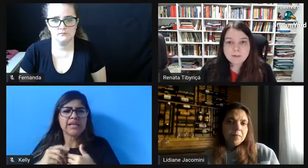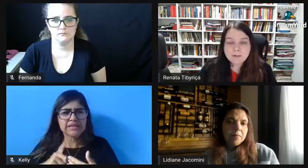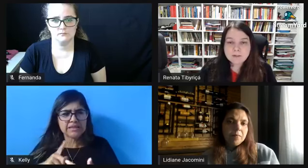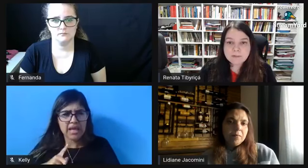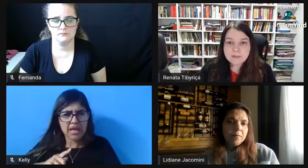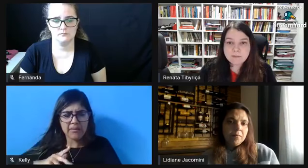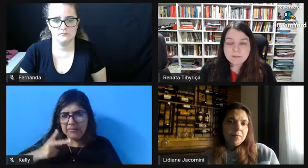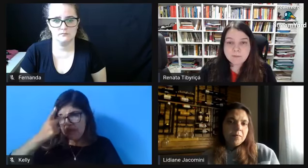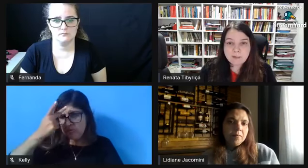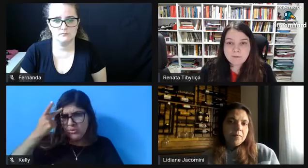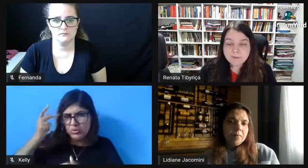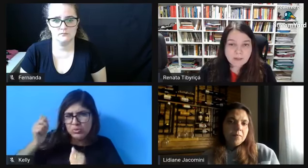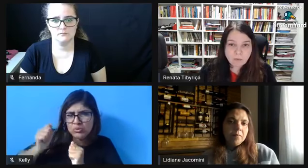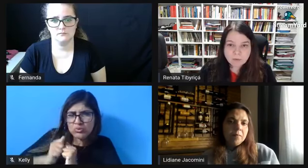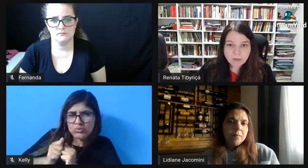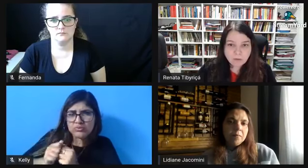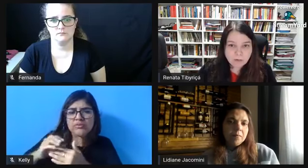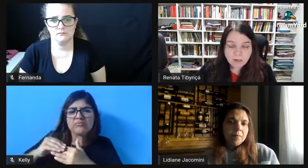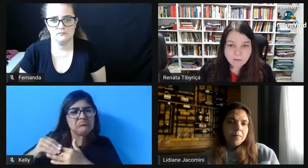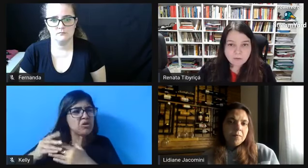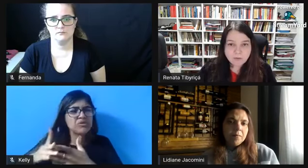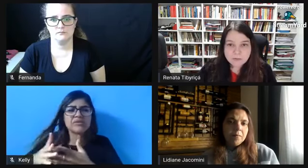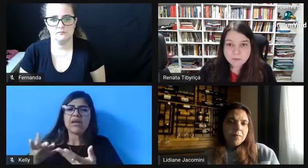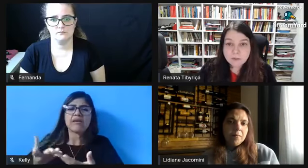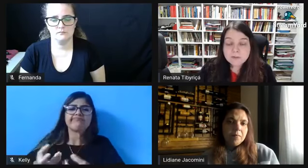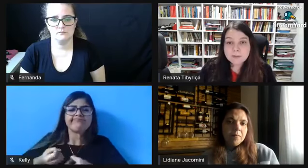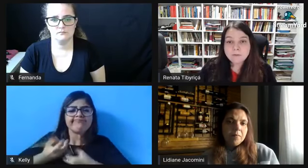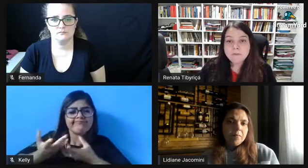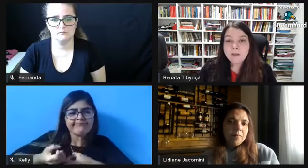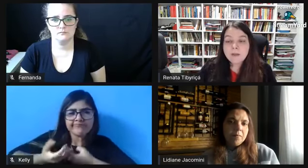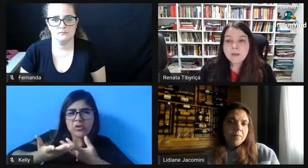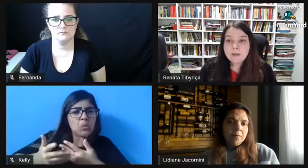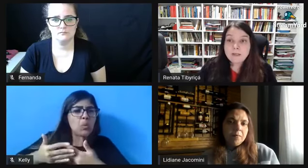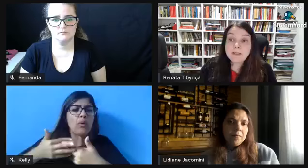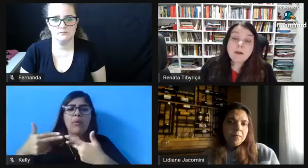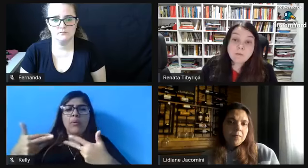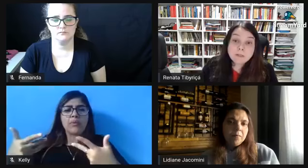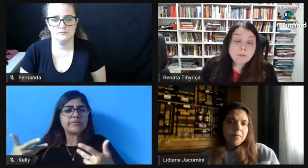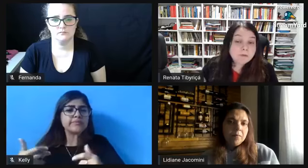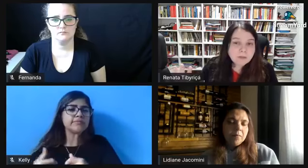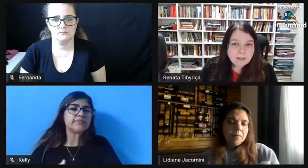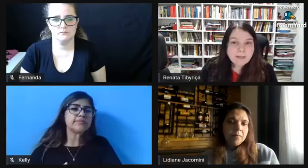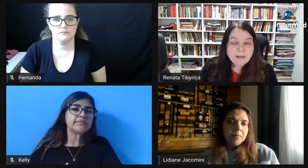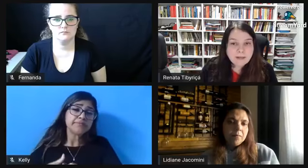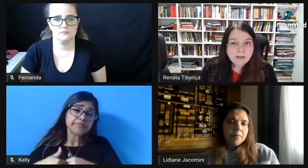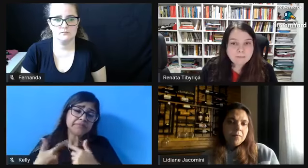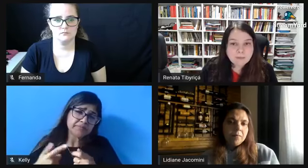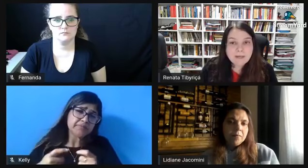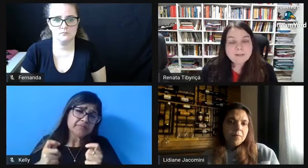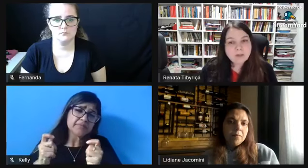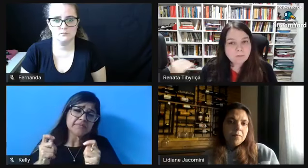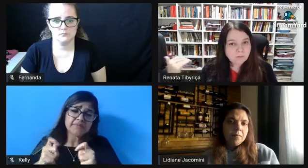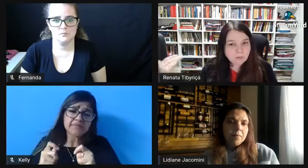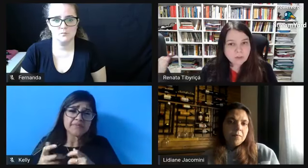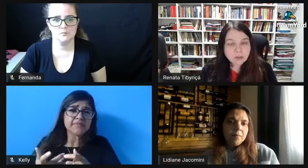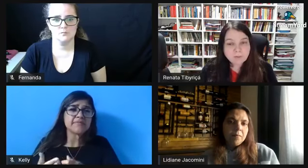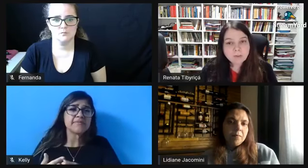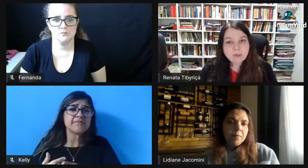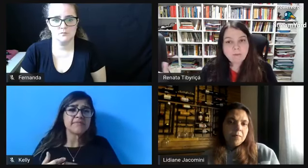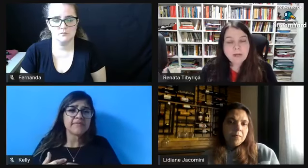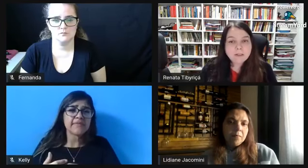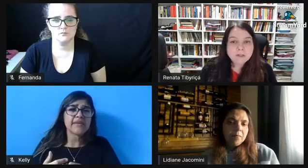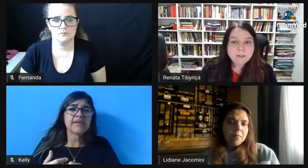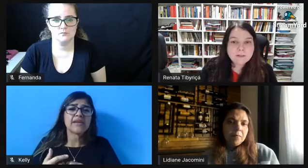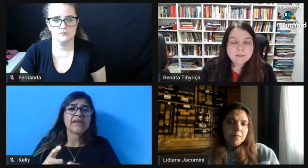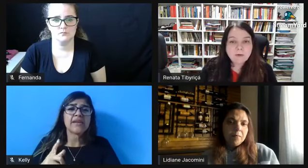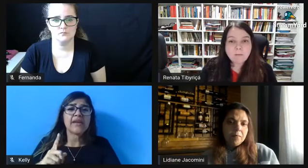se manifestar em qualquer local, em qualquer situação, e que talvez possam até querer, porque aí existe o que a gente chama